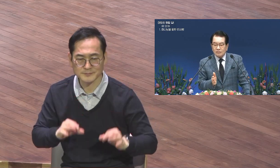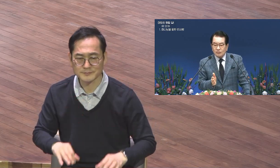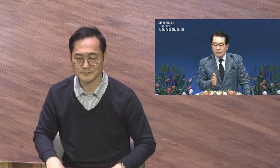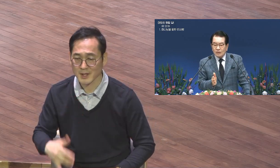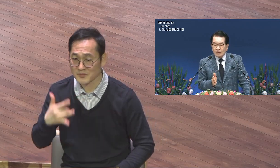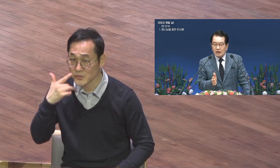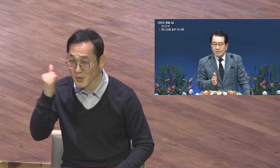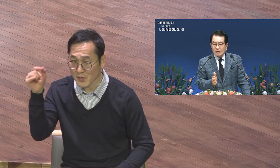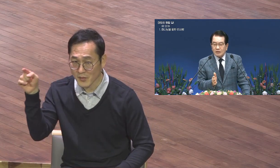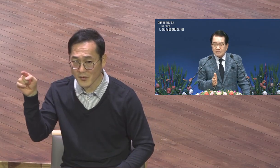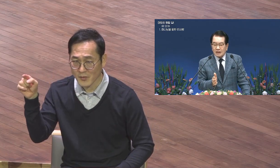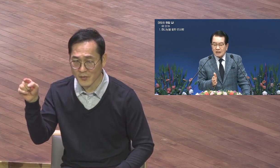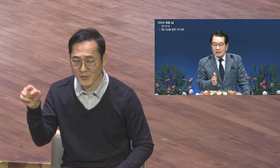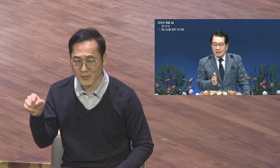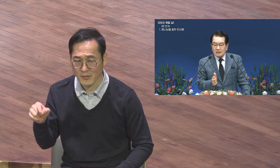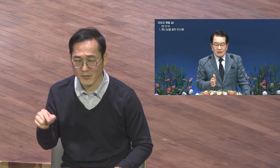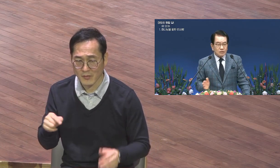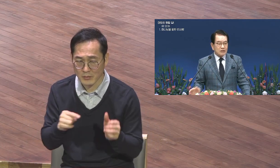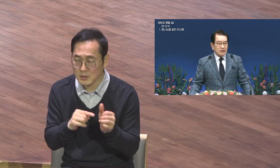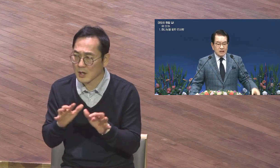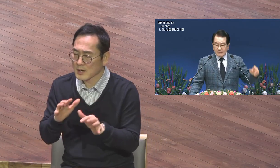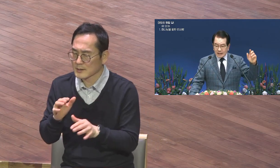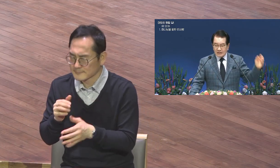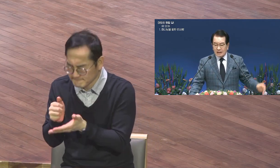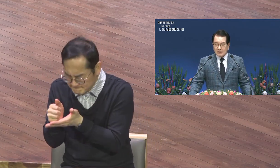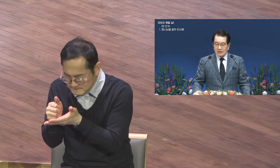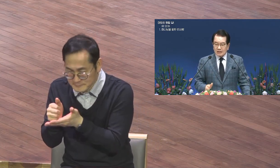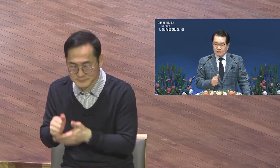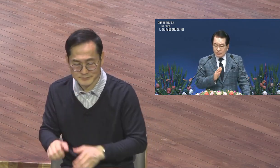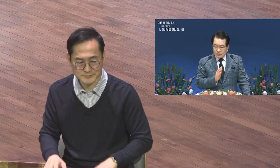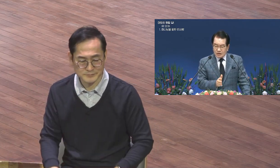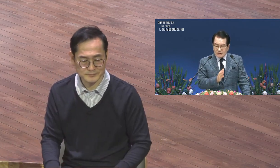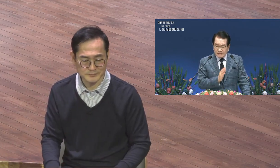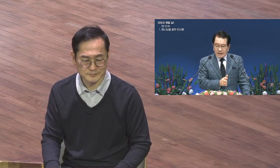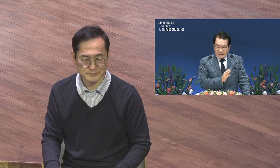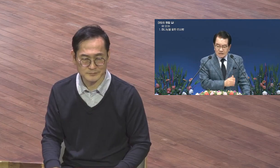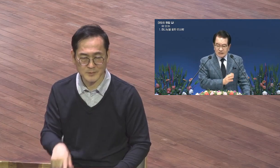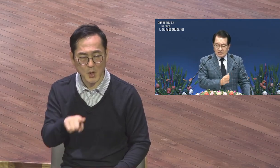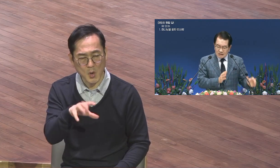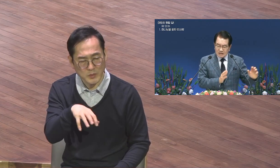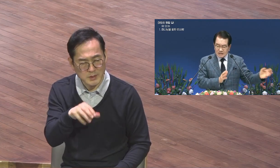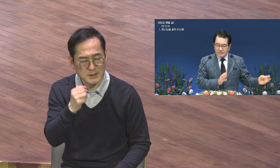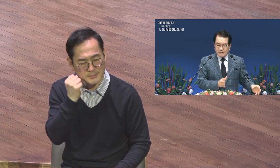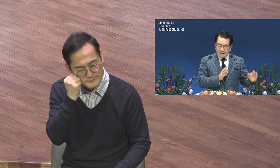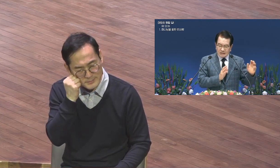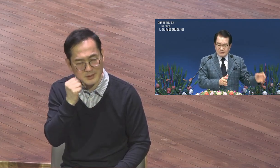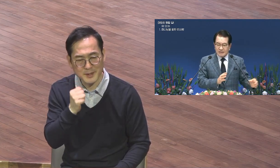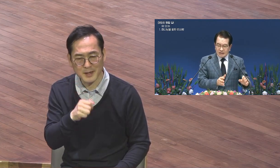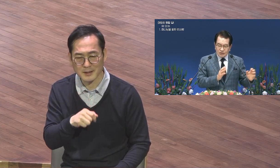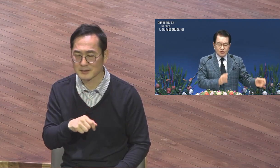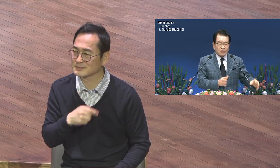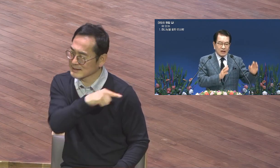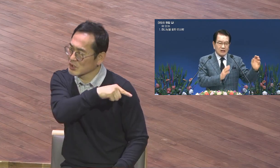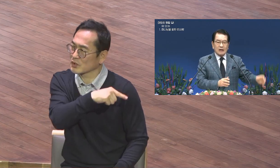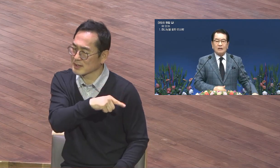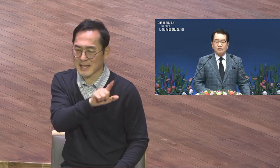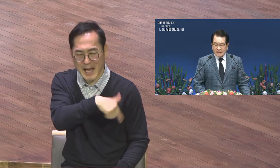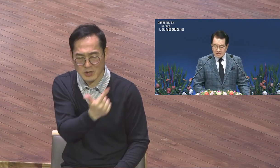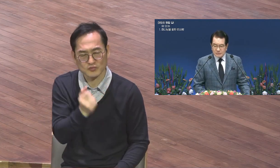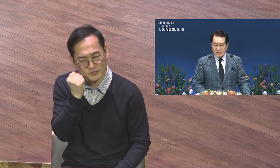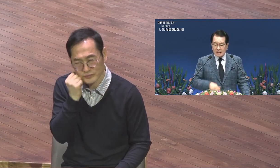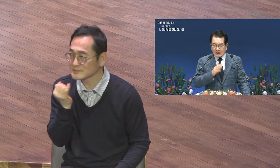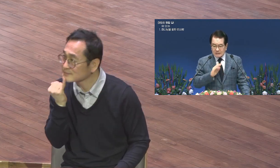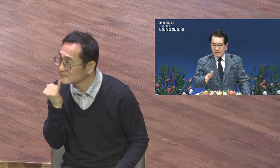부모에게 허락받고 갑니다. 그리고 어디 일박한다. 어느 집에 가서 이런 집인데 이런 집에 이런 이유로